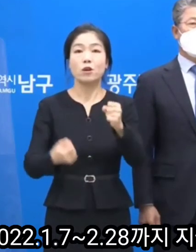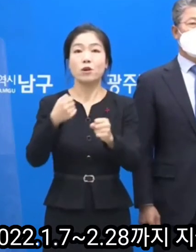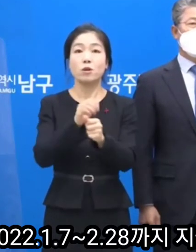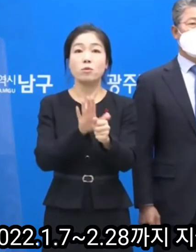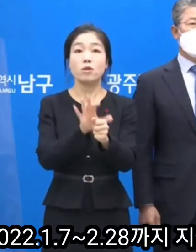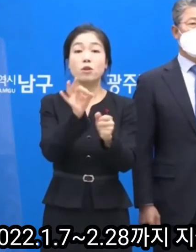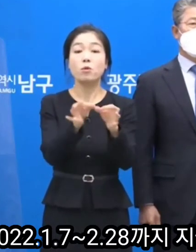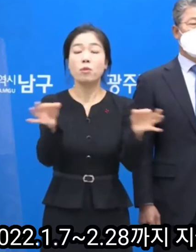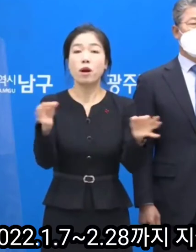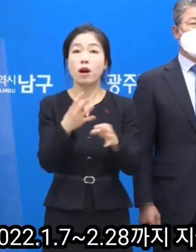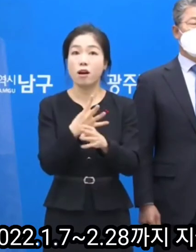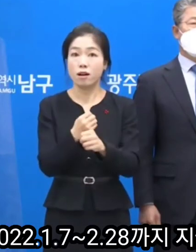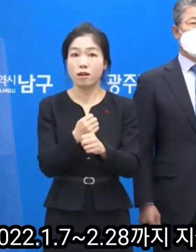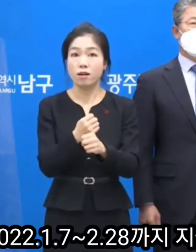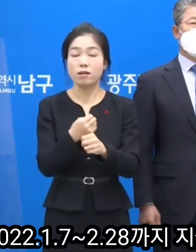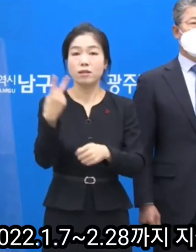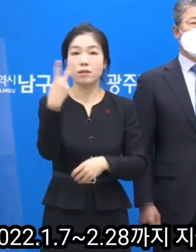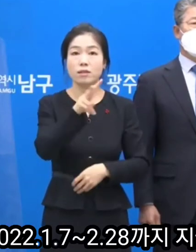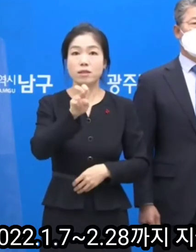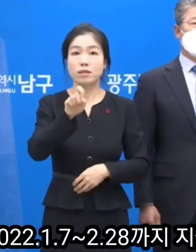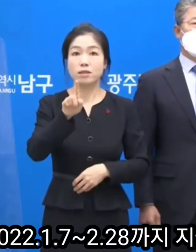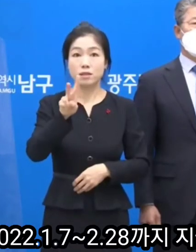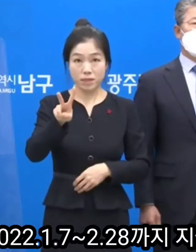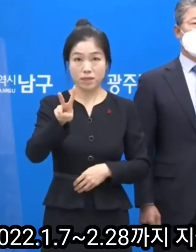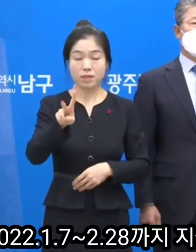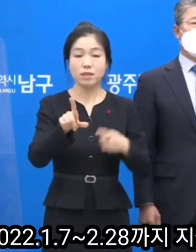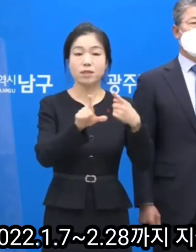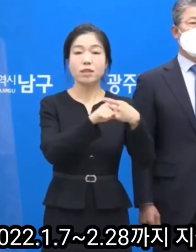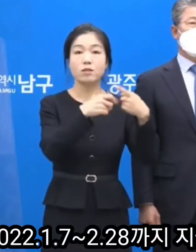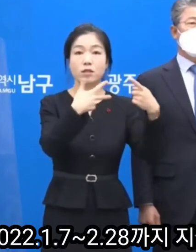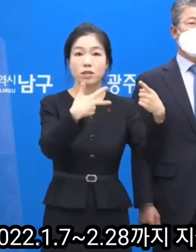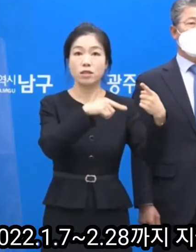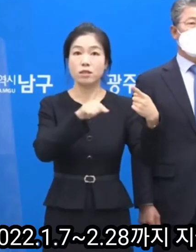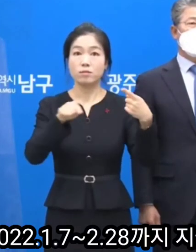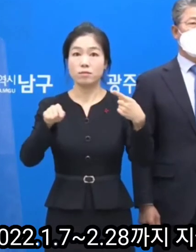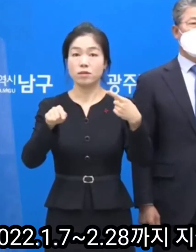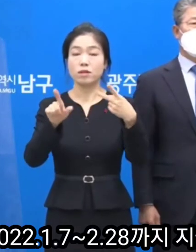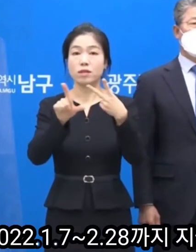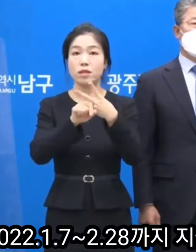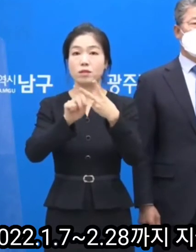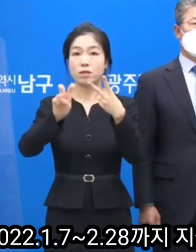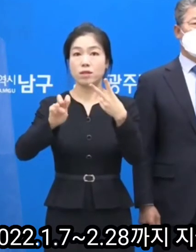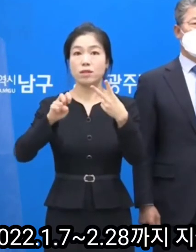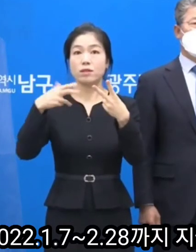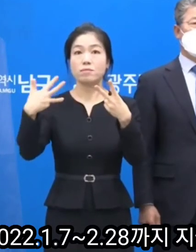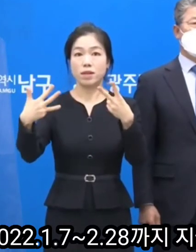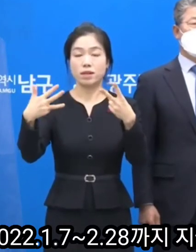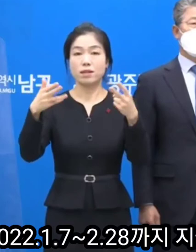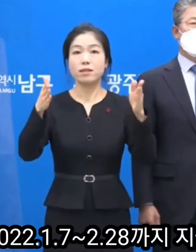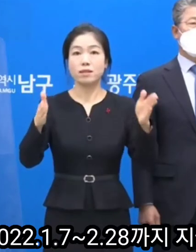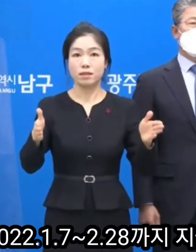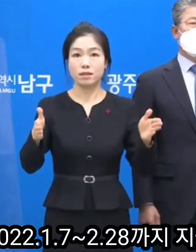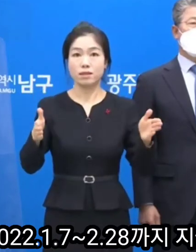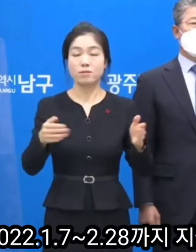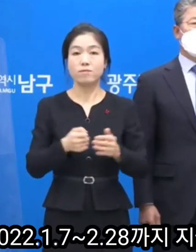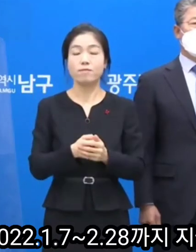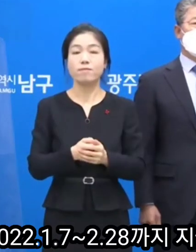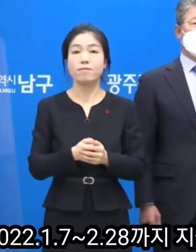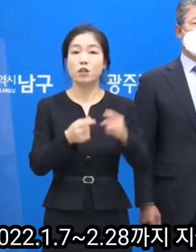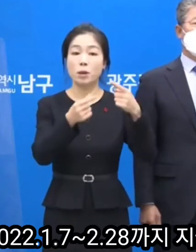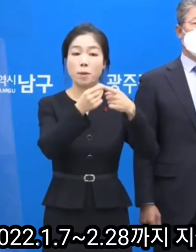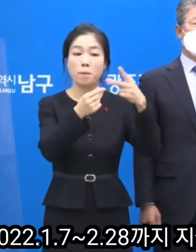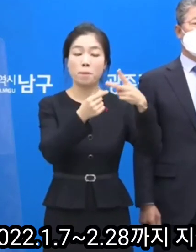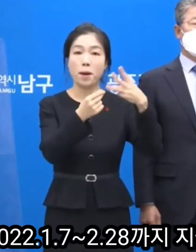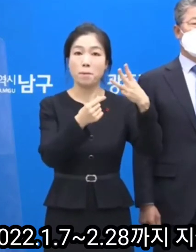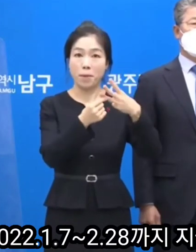일상회복지원금 지급 시기는 2022년 1월 7일부터 2월 28일까지이고 크게 세